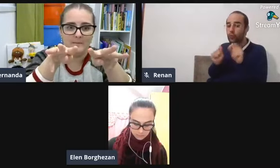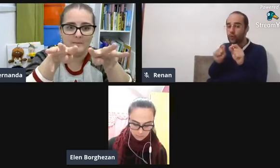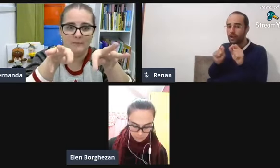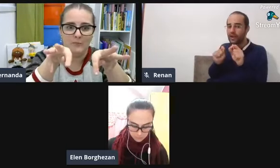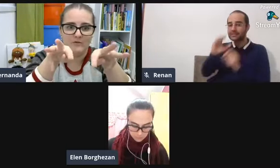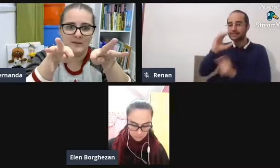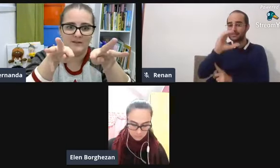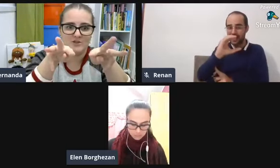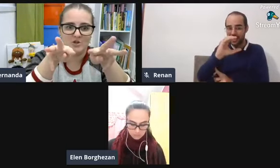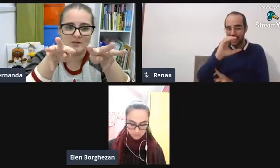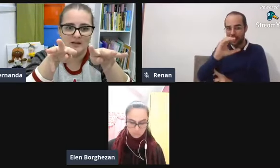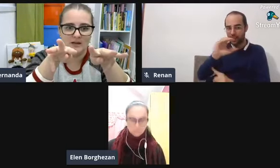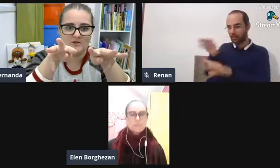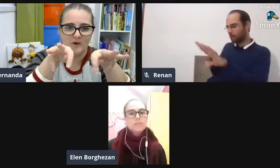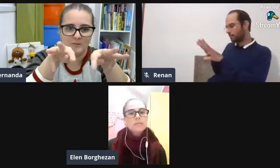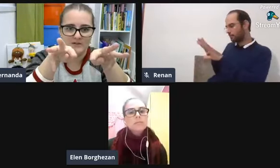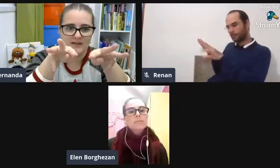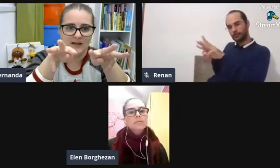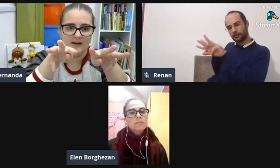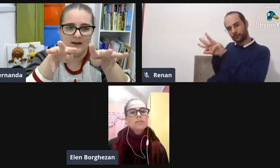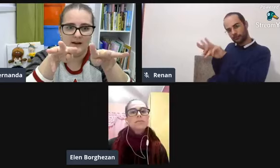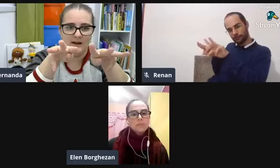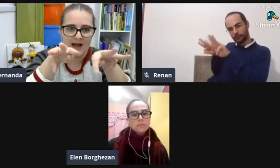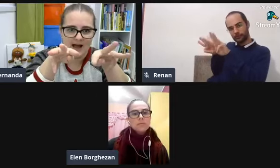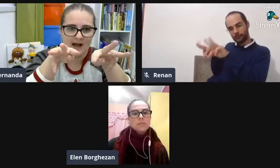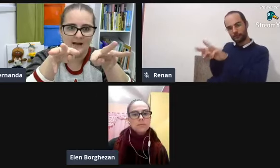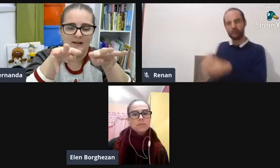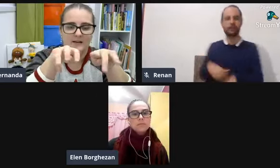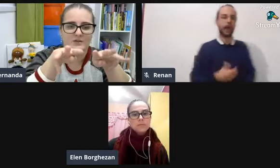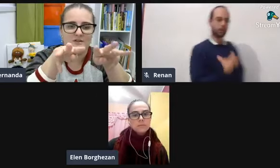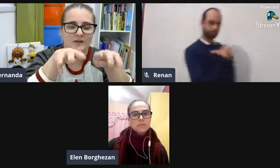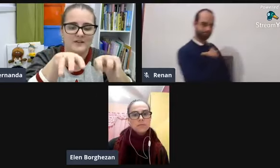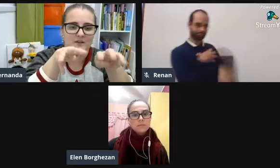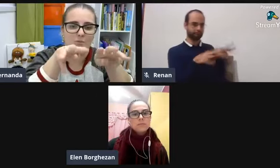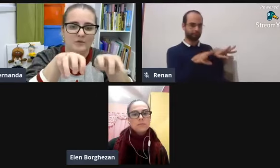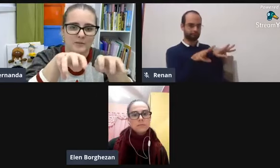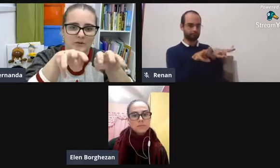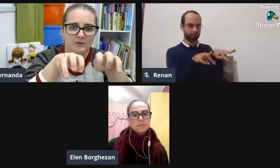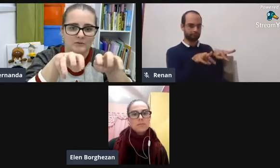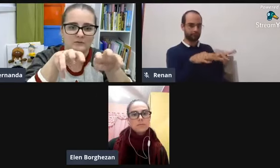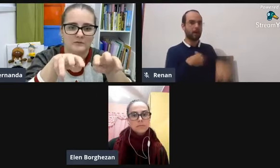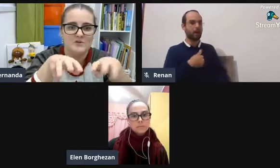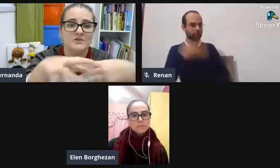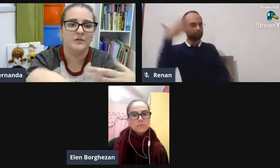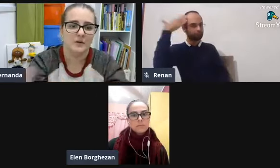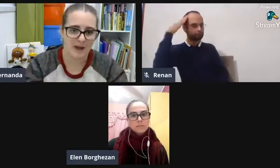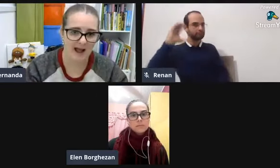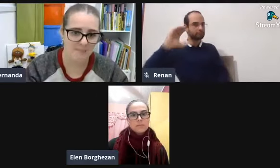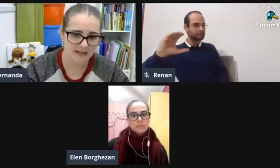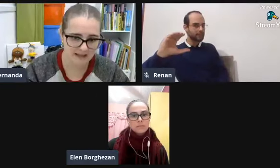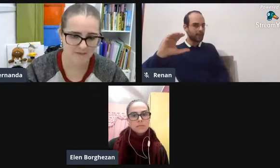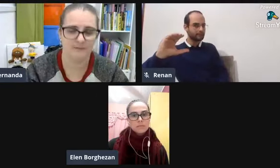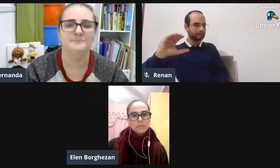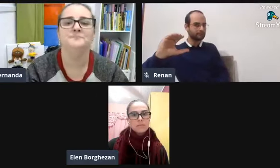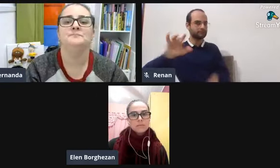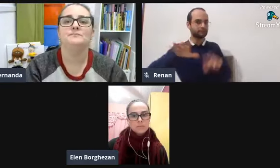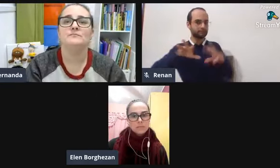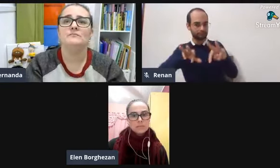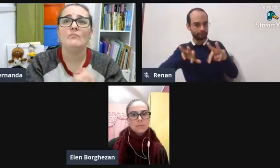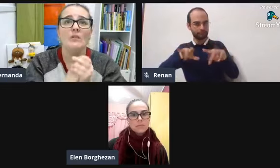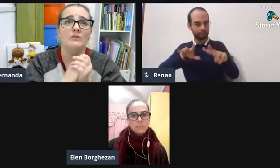C, o movimento, esses dois dedos formam o C. A. Então, você vai fazendo o movimento de formar a